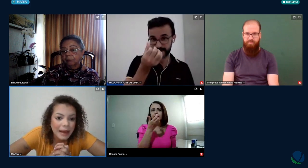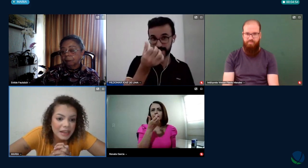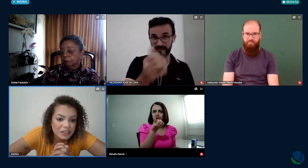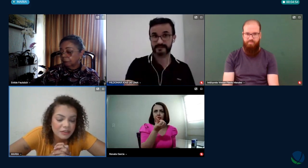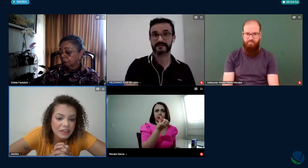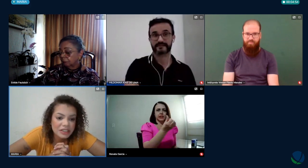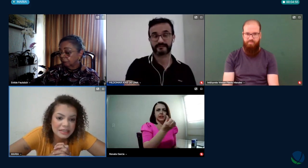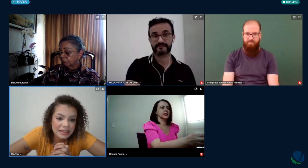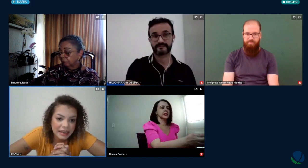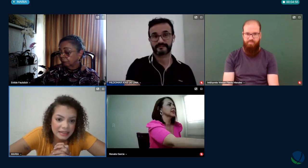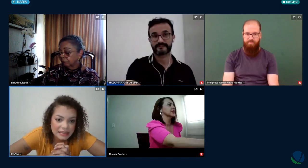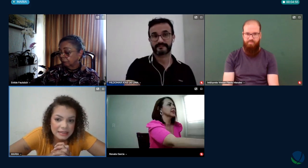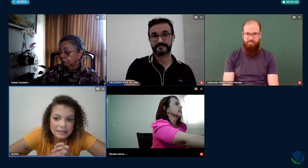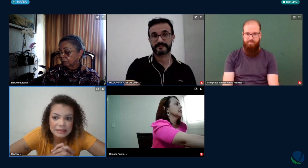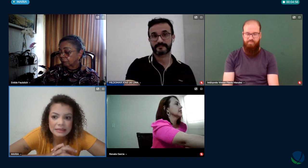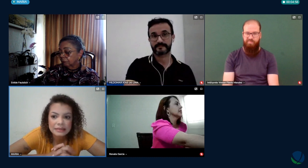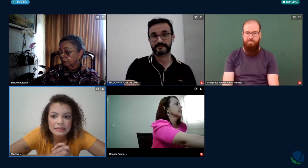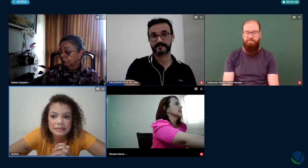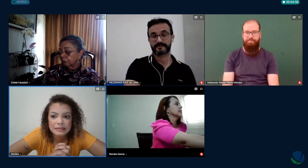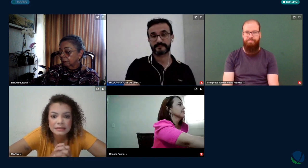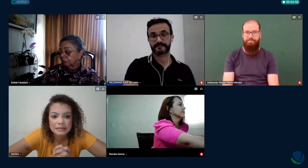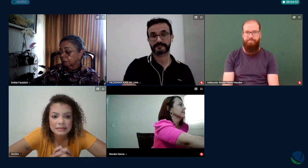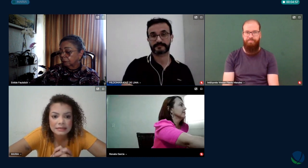Na página 26,